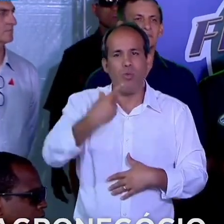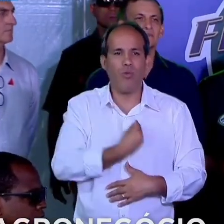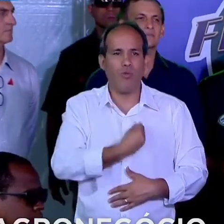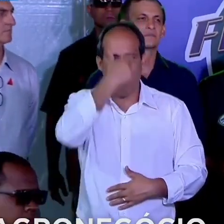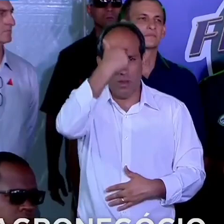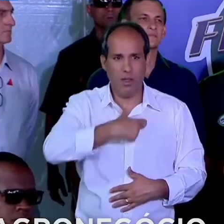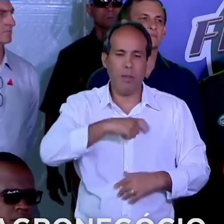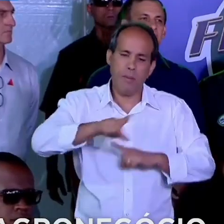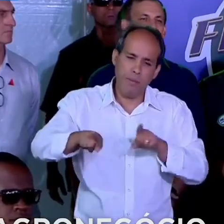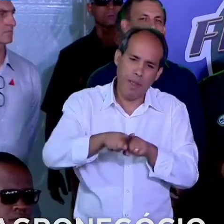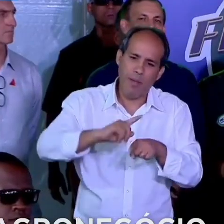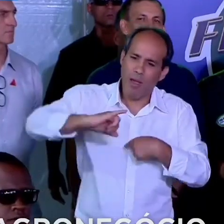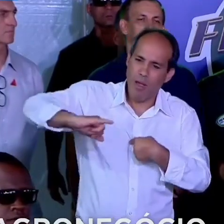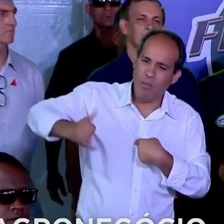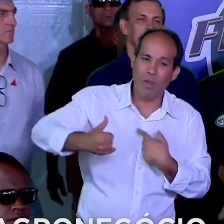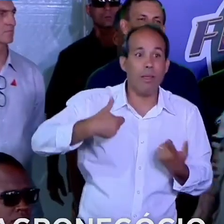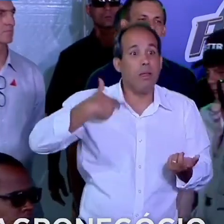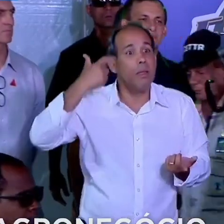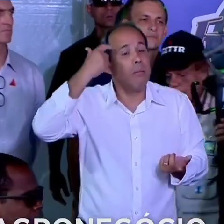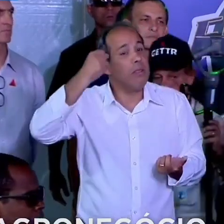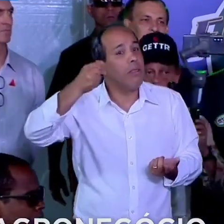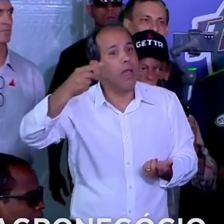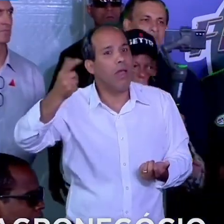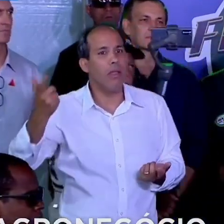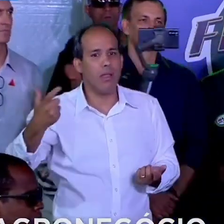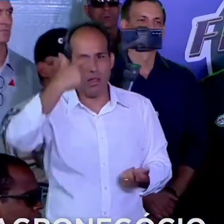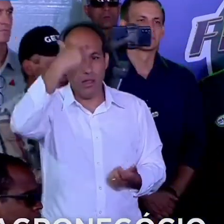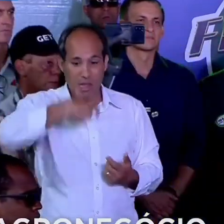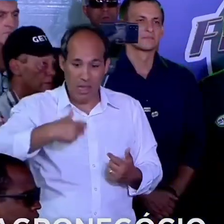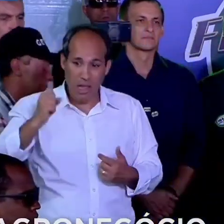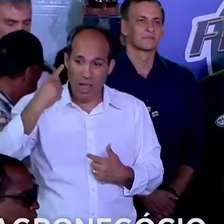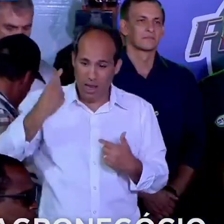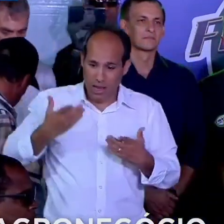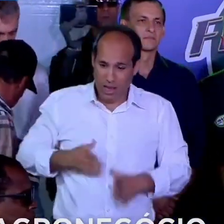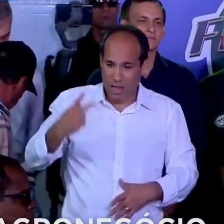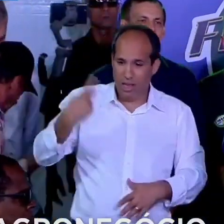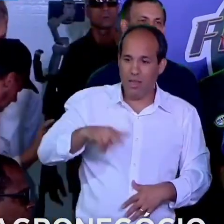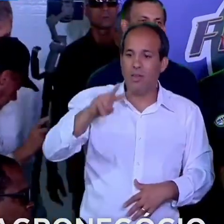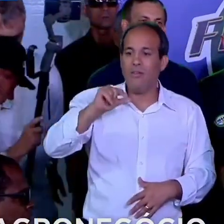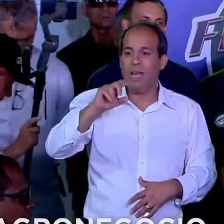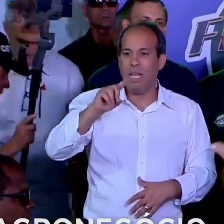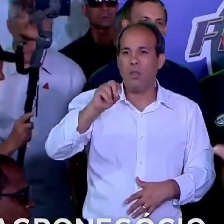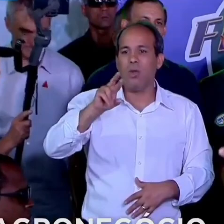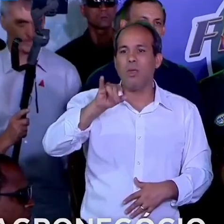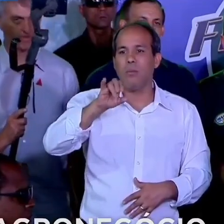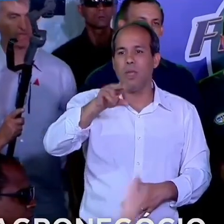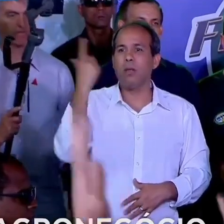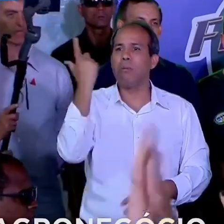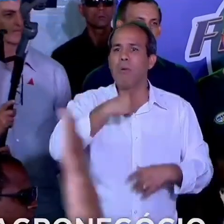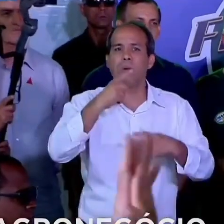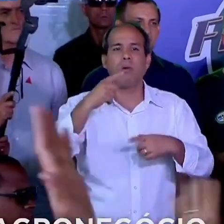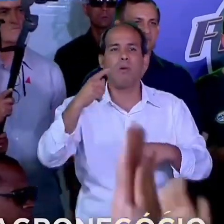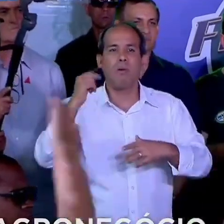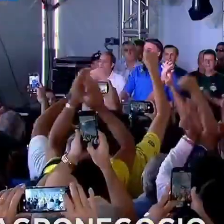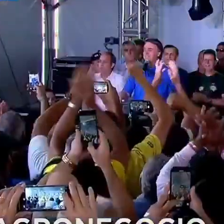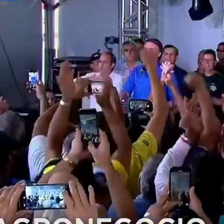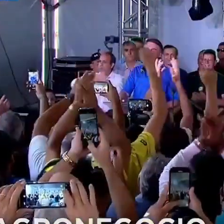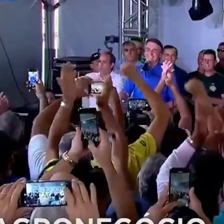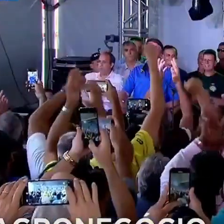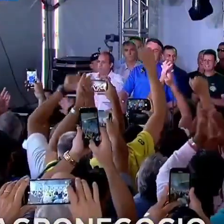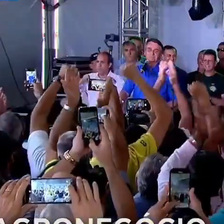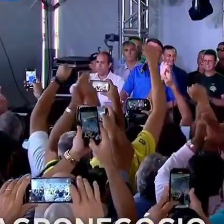pela oportunidade. Quem podia imaginar alguém sair do Vado Ribeira e chegar à presidência da República?